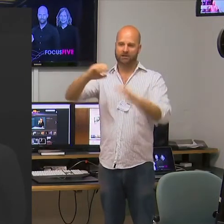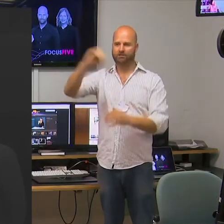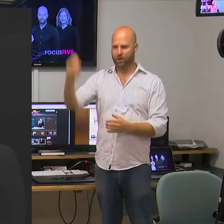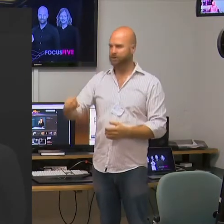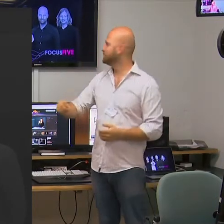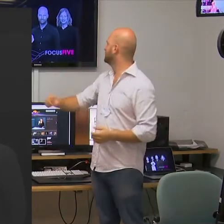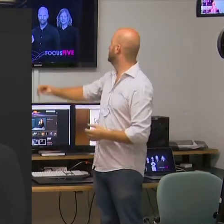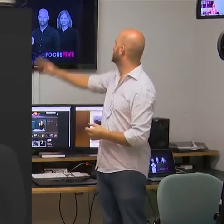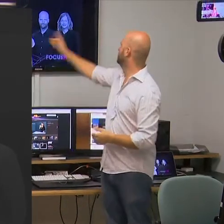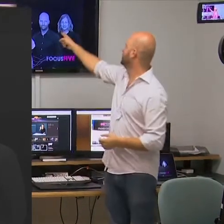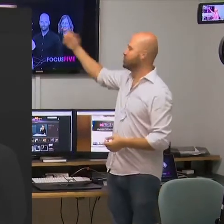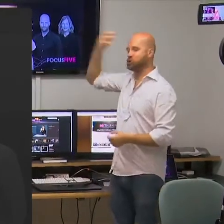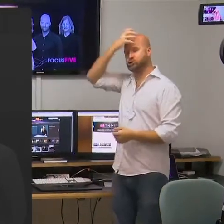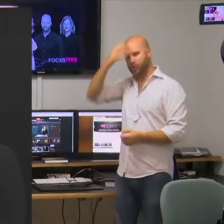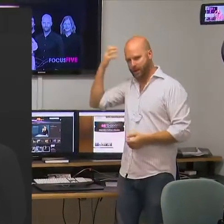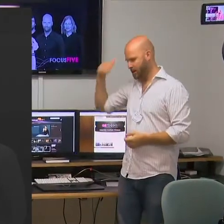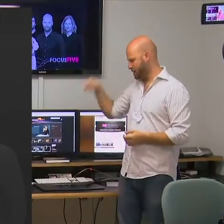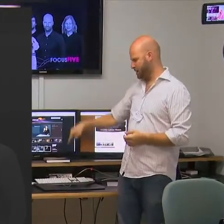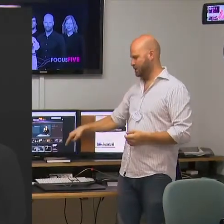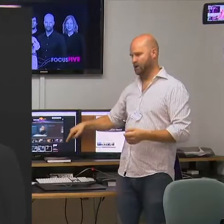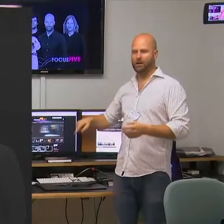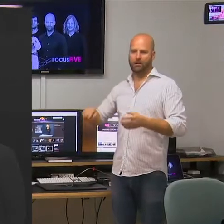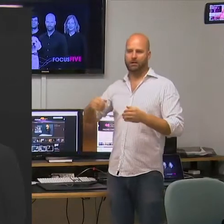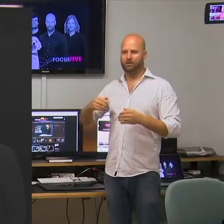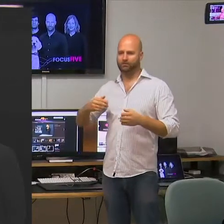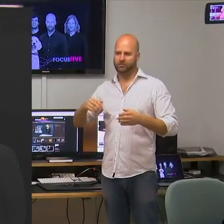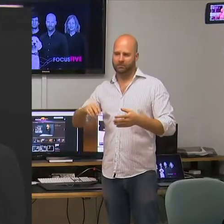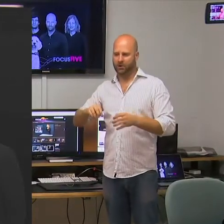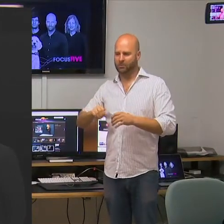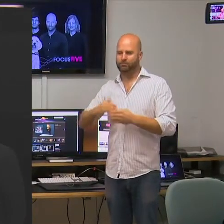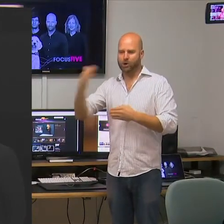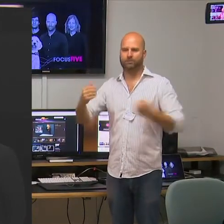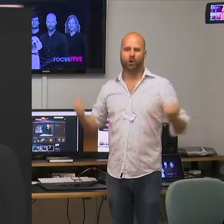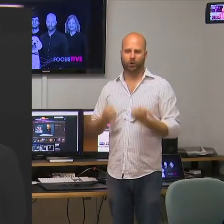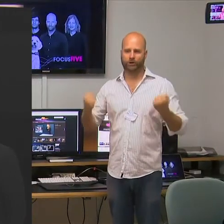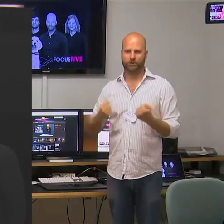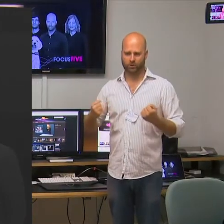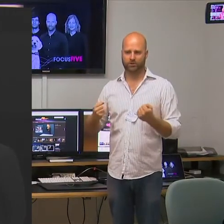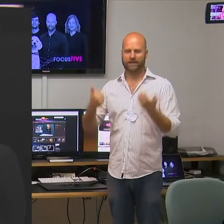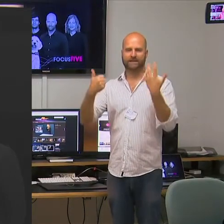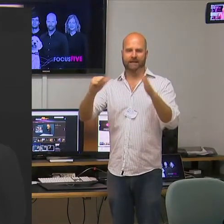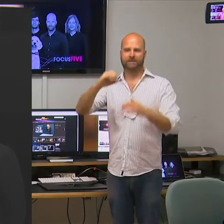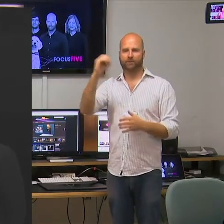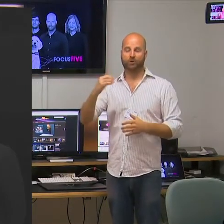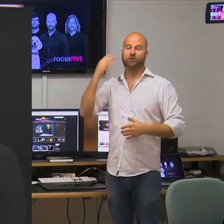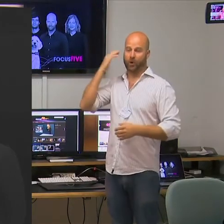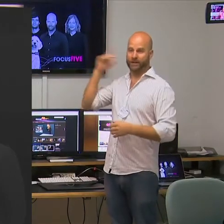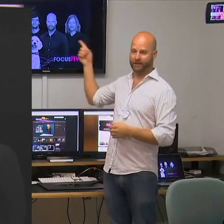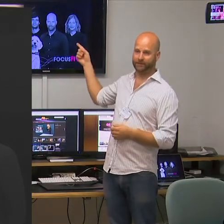wir einen Praktikanten für 80%. Joel, er macht in der Postproduktion